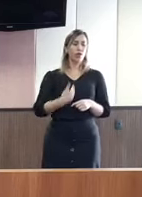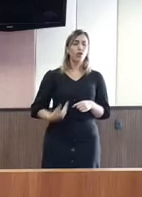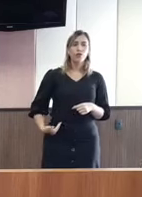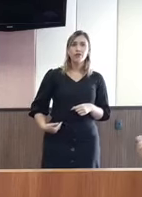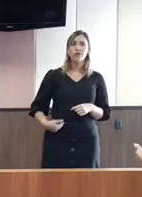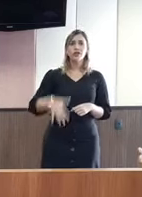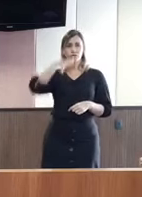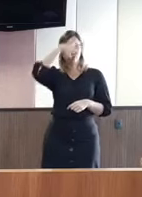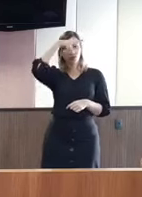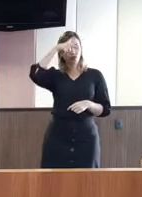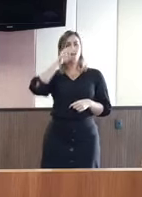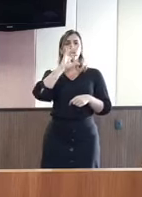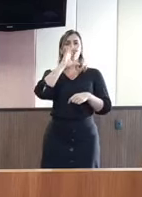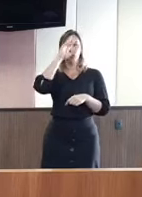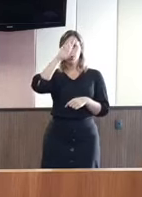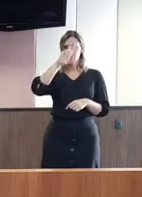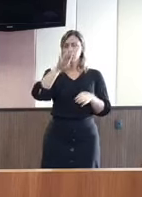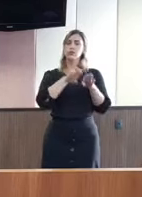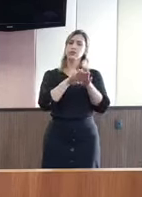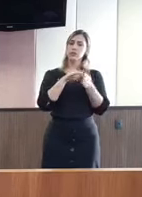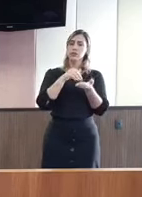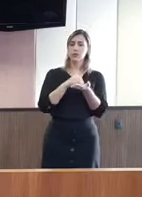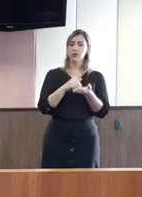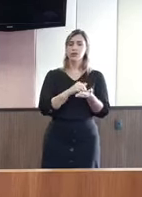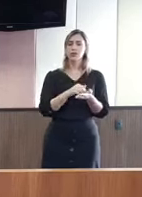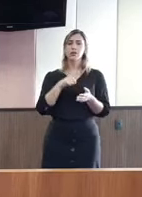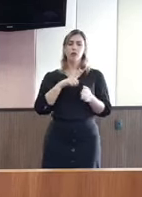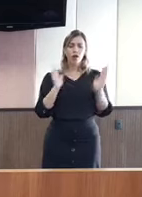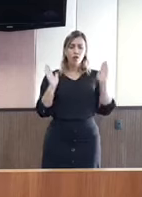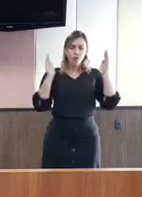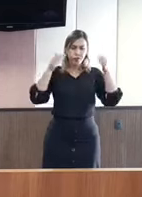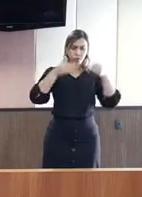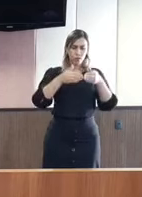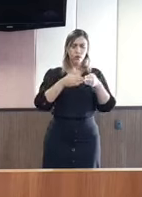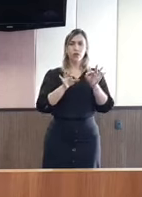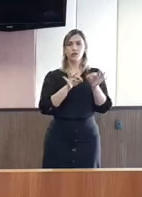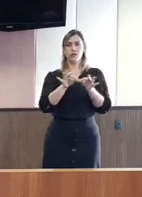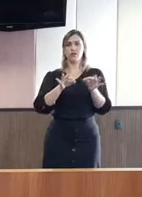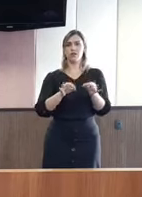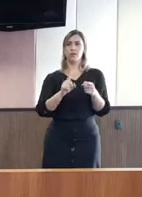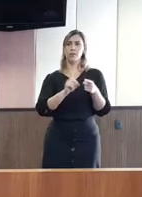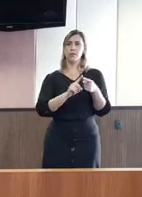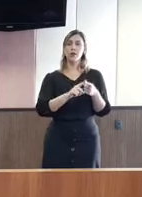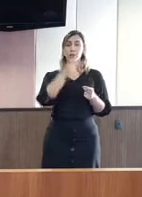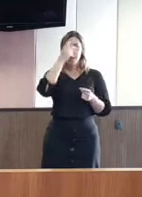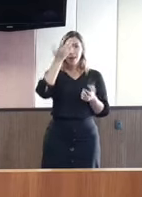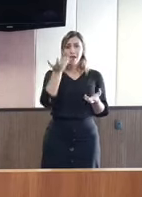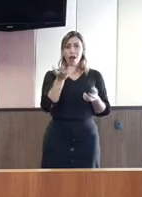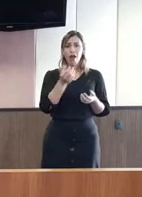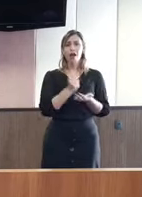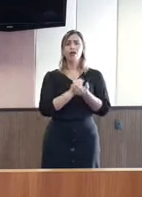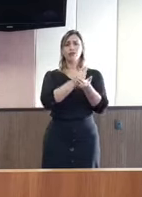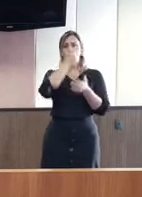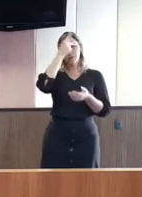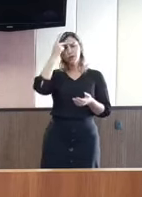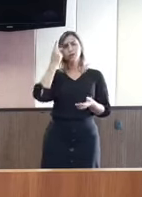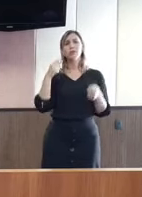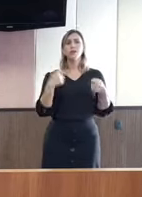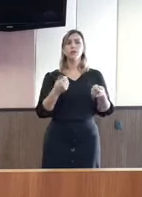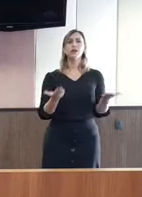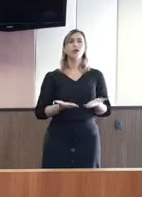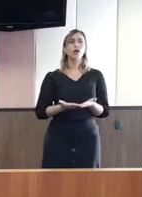toda, coordenada pelo governador e pelo secretário, está extremamente focado para que as pessoas recebam o tratamento necessário nesse momento.